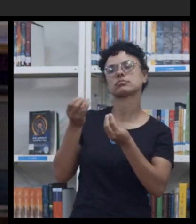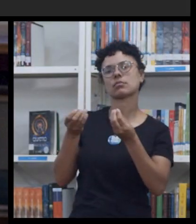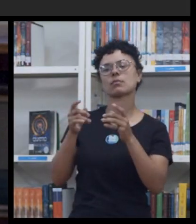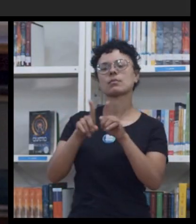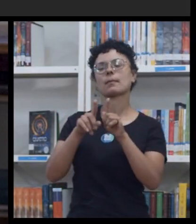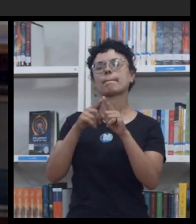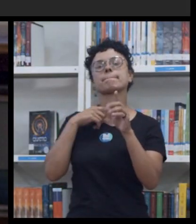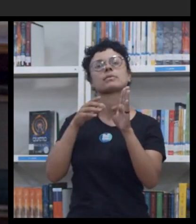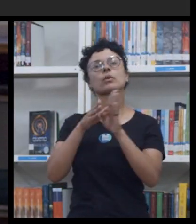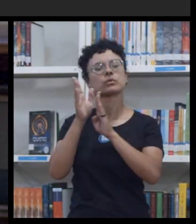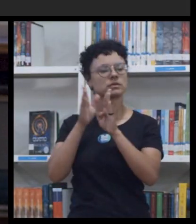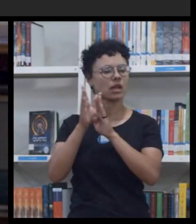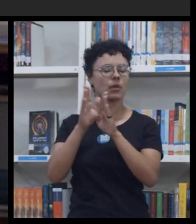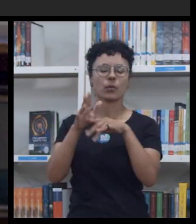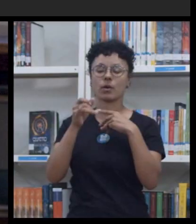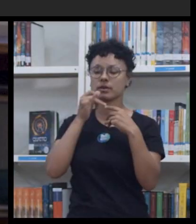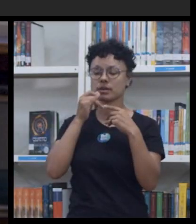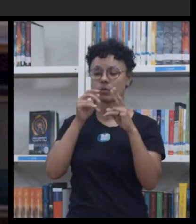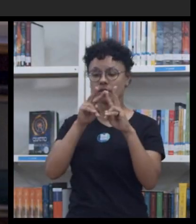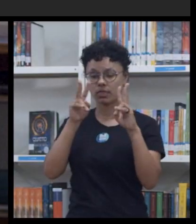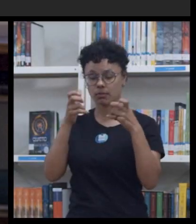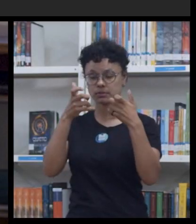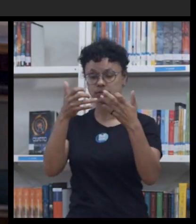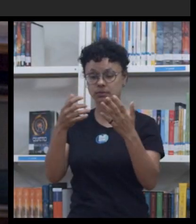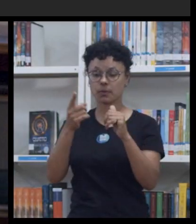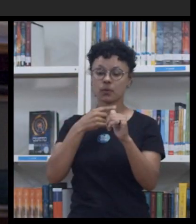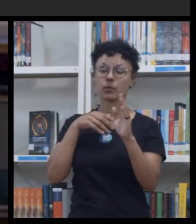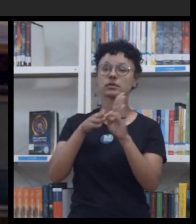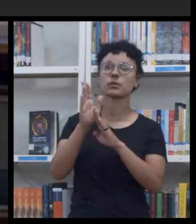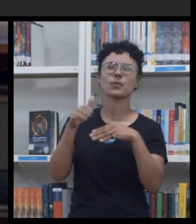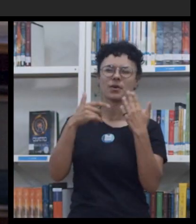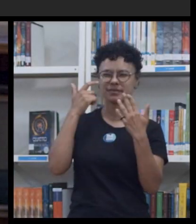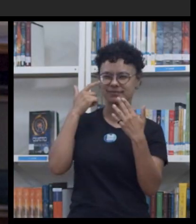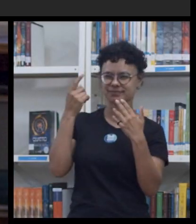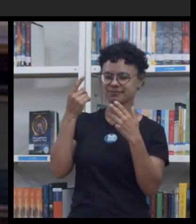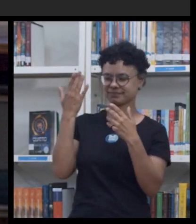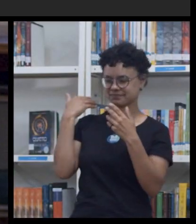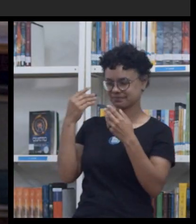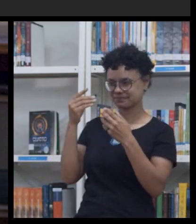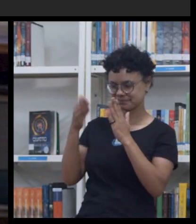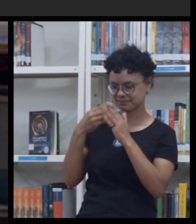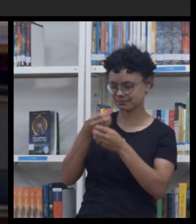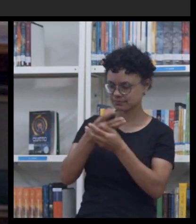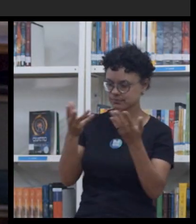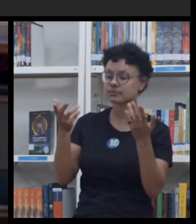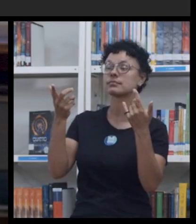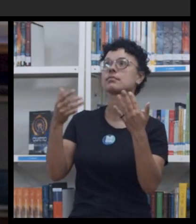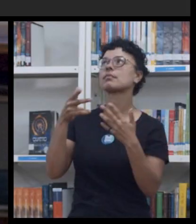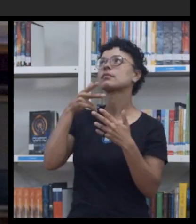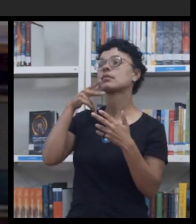Que conselho eu me daria na hora que eu for abordar esse tema? Porque tem coisas que eu falei no lançamento, que teve